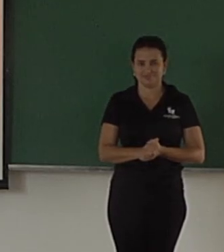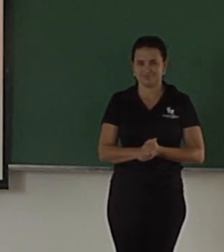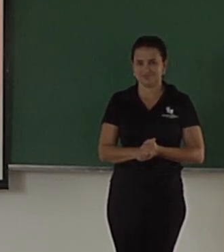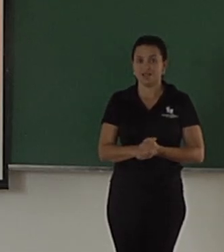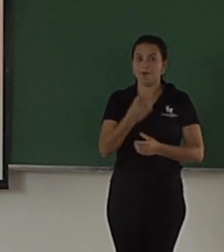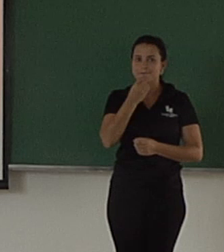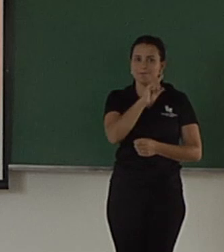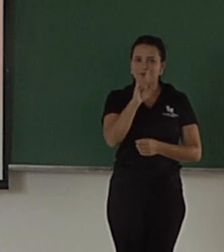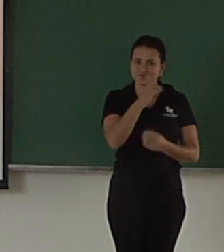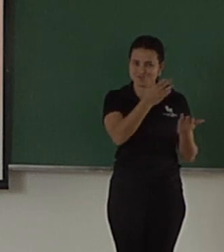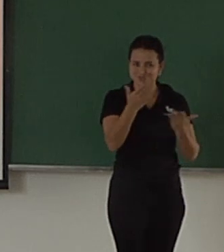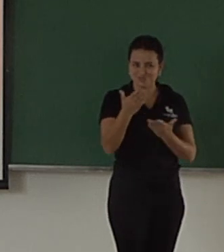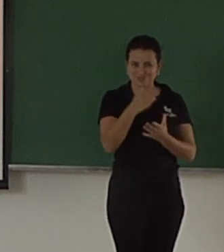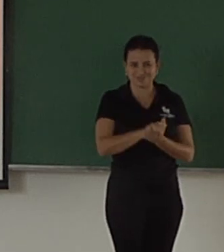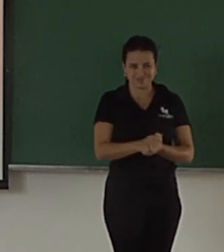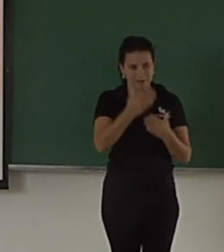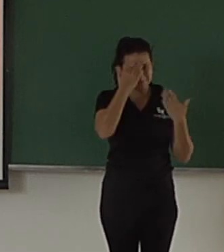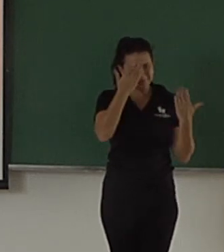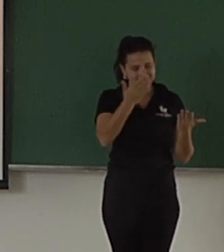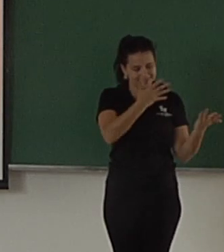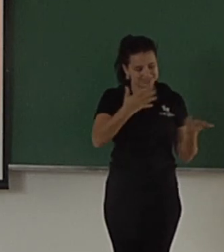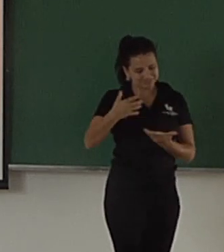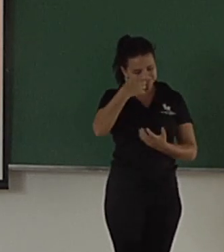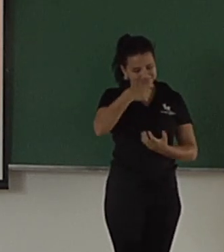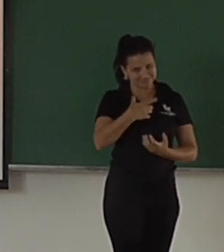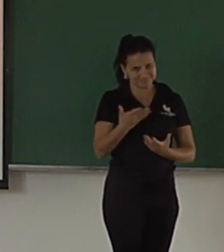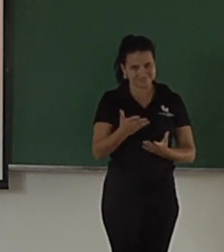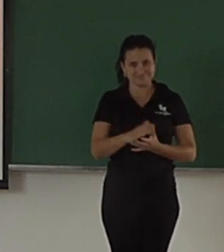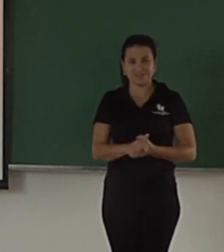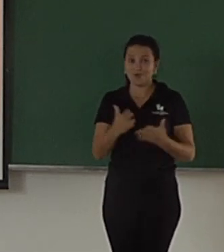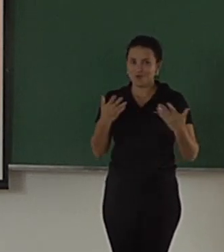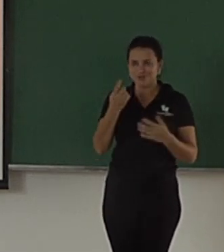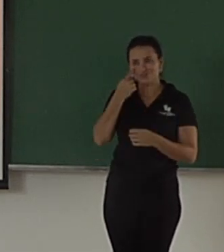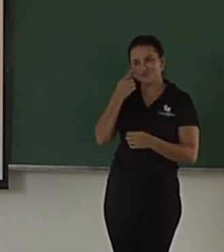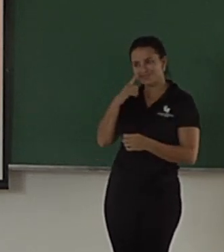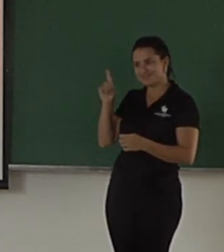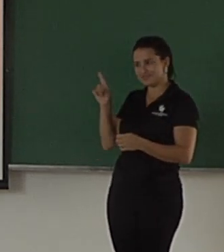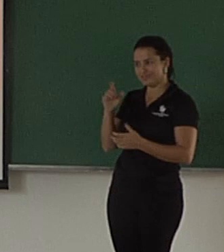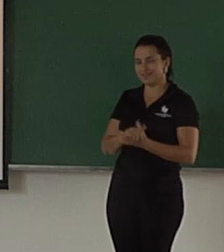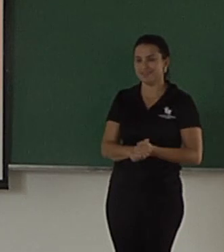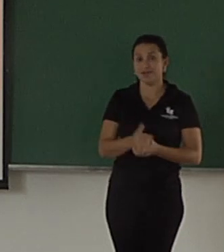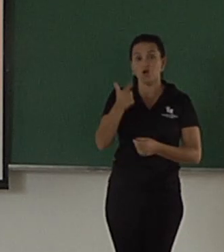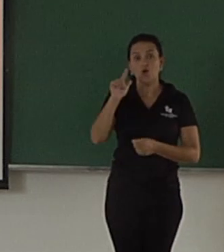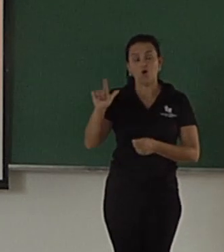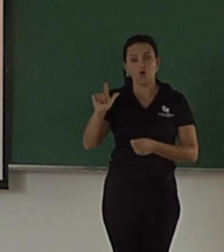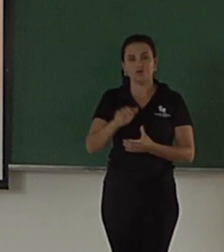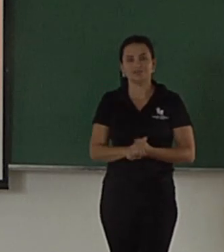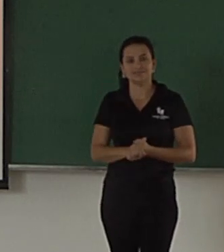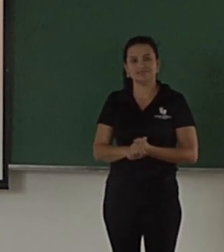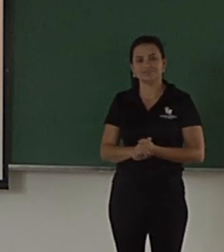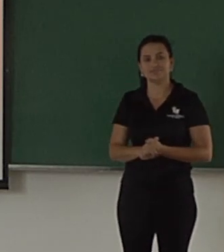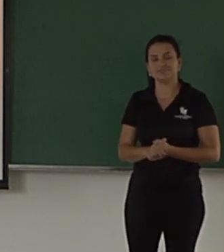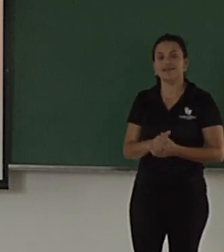Bem, bom dia aí, pessoal. Obrigado aí pelo convite. Hoje vocês vão ver aqui um outro lado da especialidade chamada